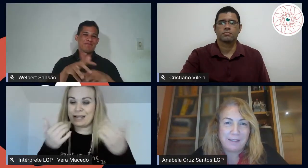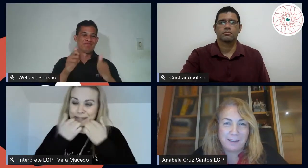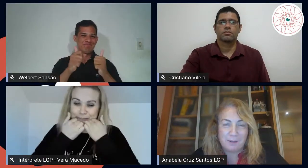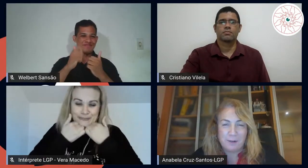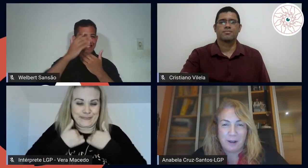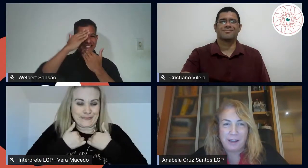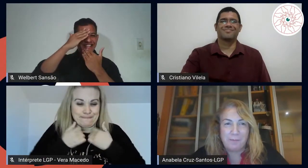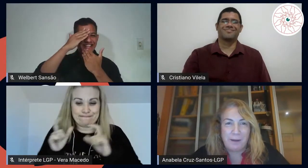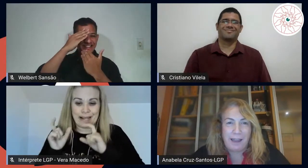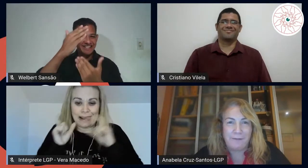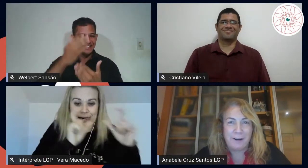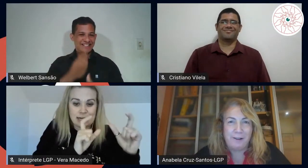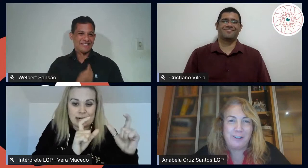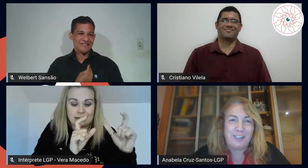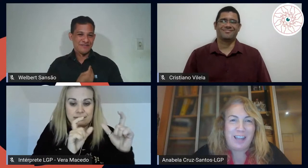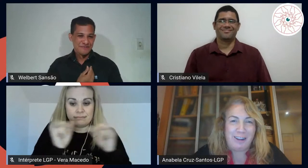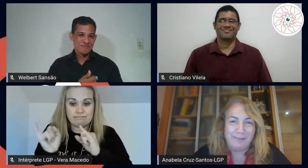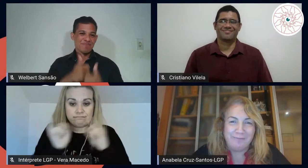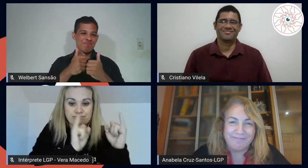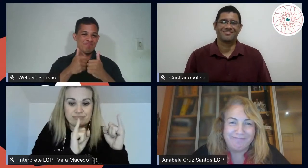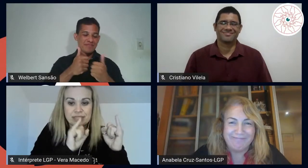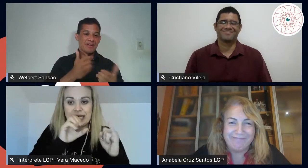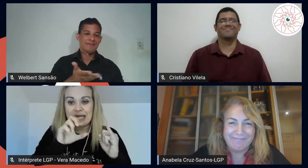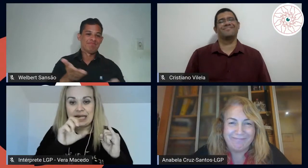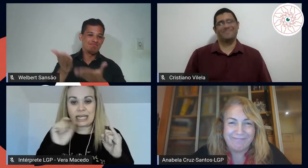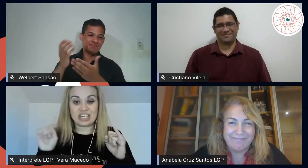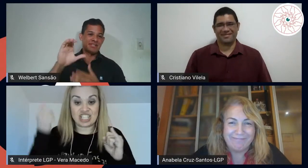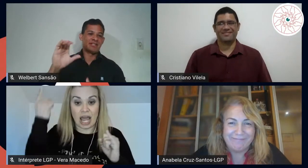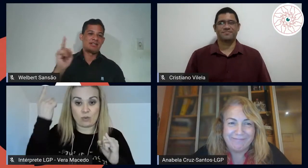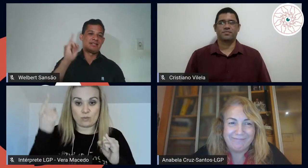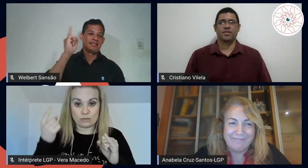um gosto. E passo então agora a palavra ao